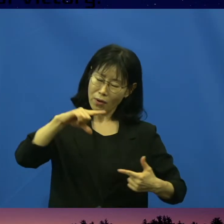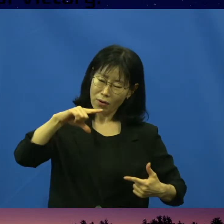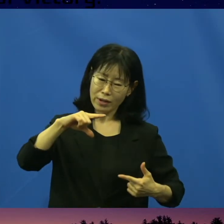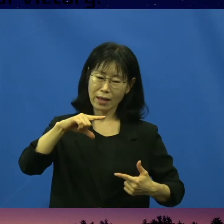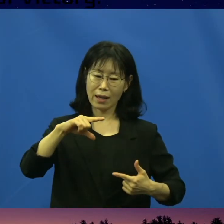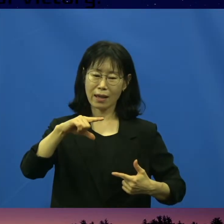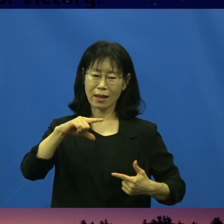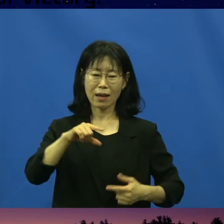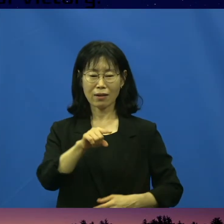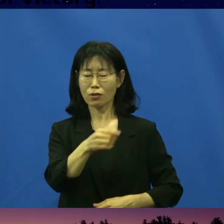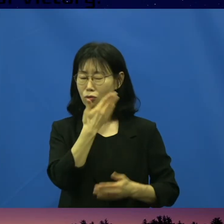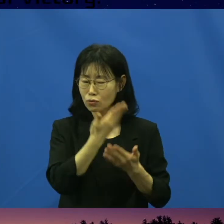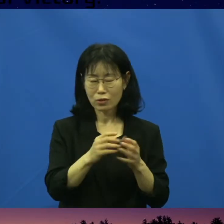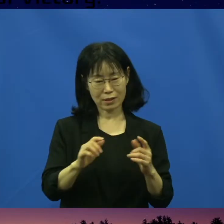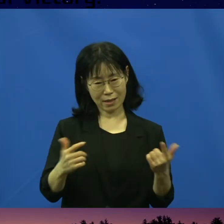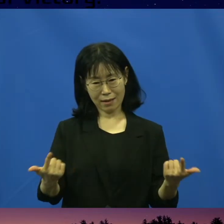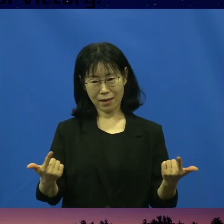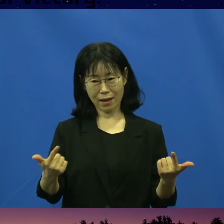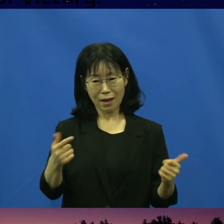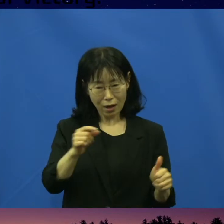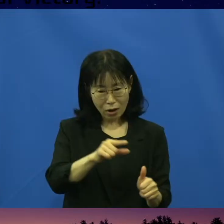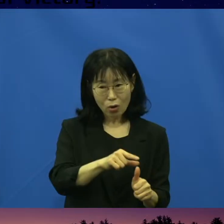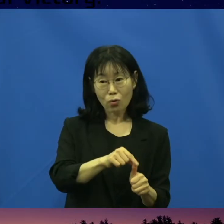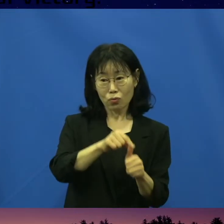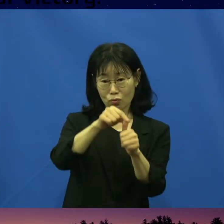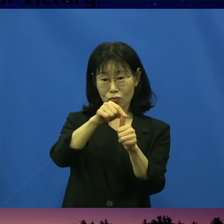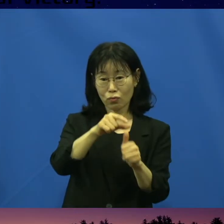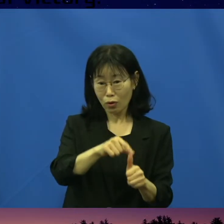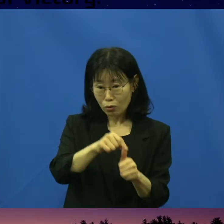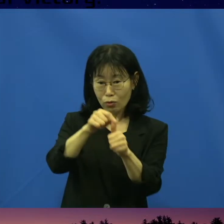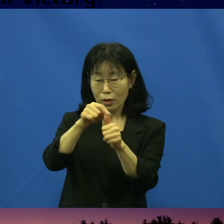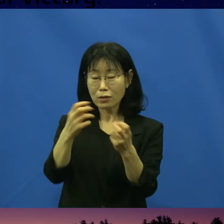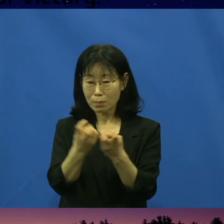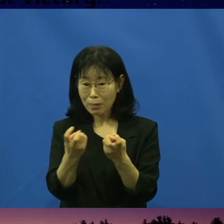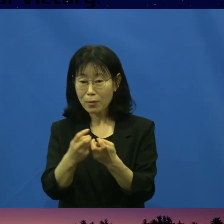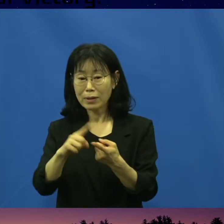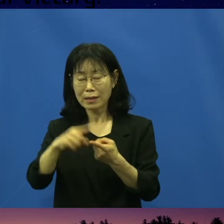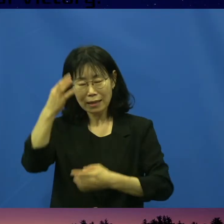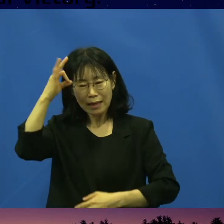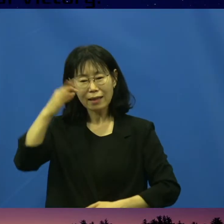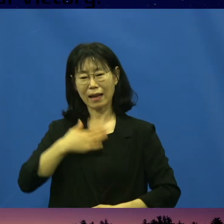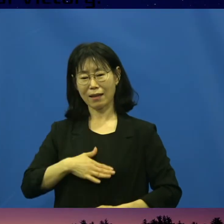복음을 가지고 있냐, 가스프를 누가 가지고 있냐, 굿뉴스를 누가 가지고 있느냐.